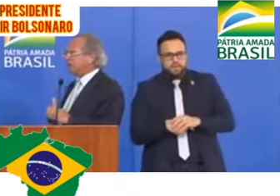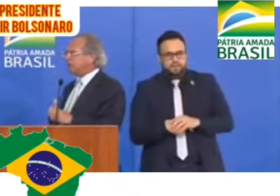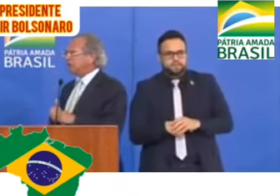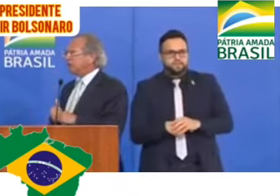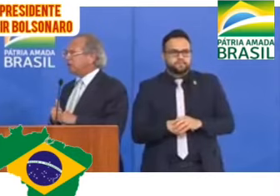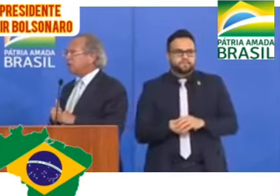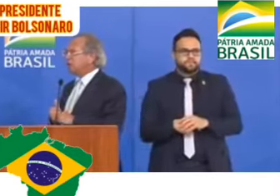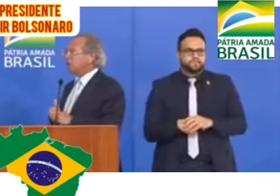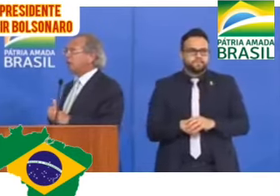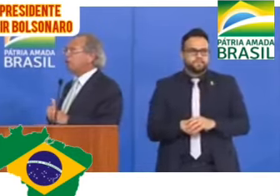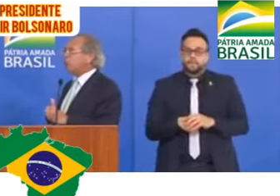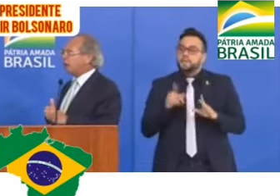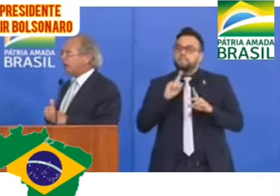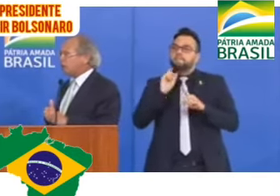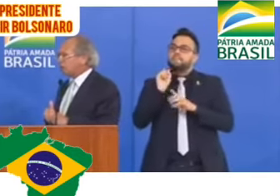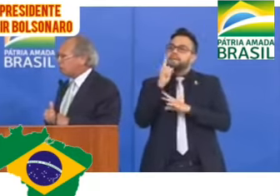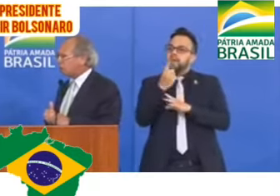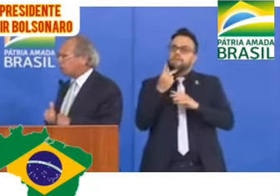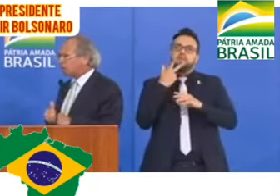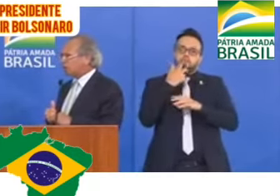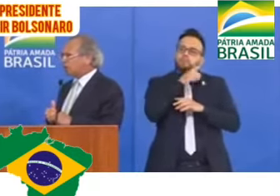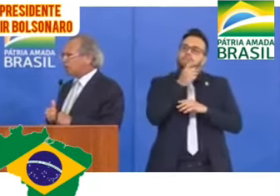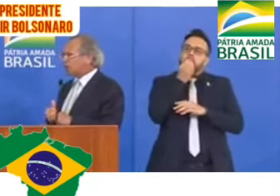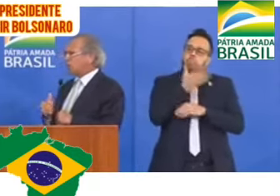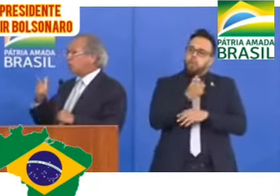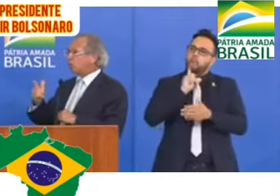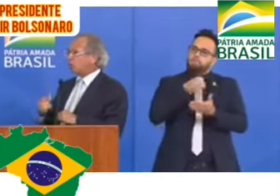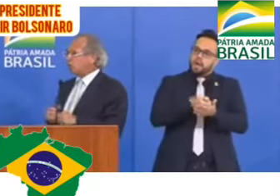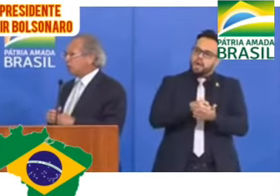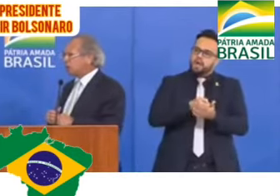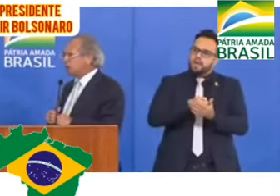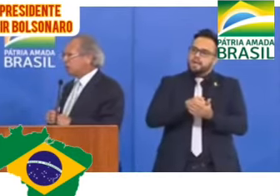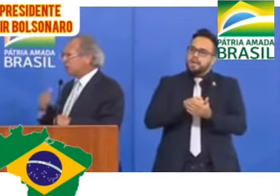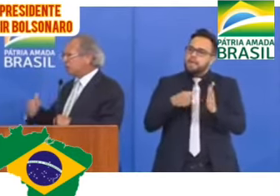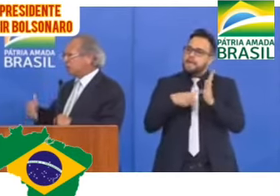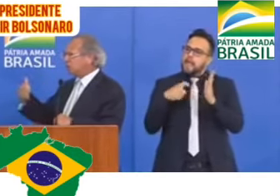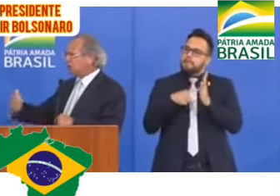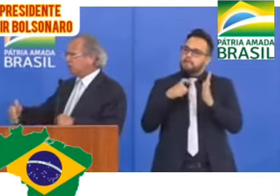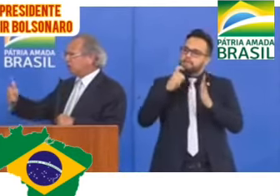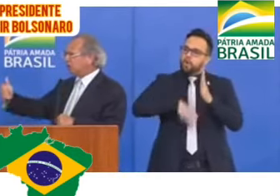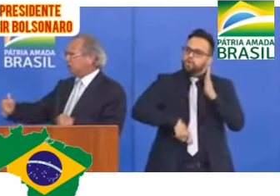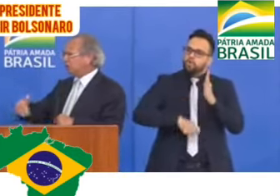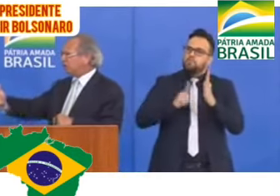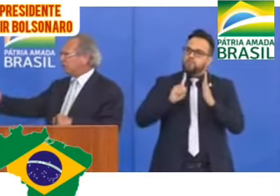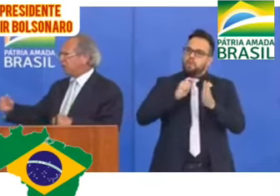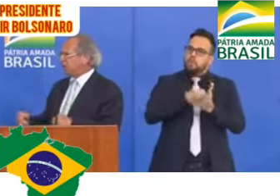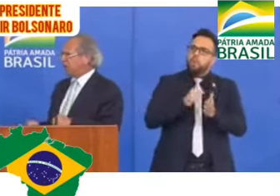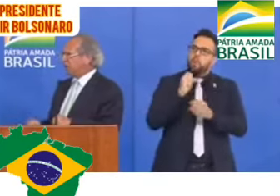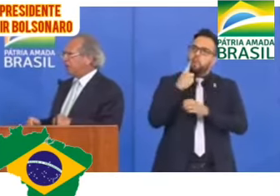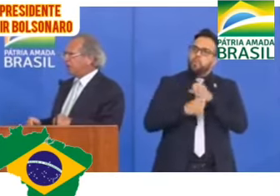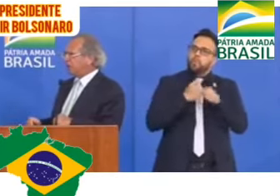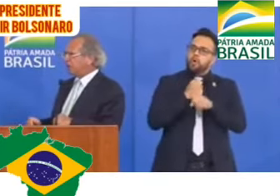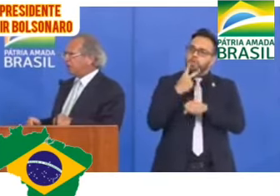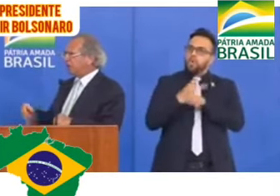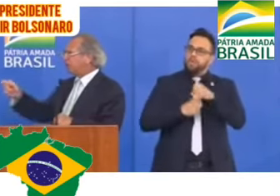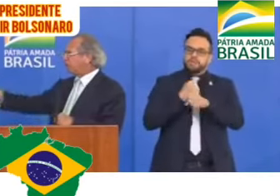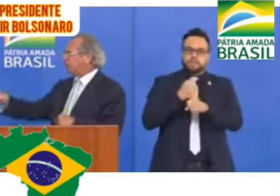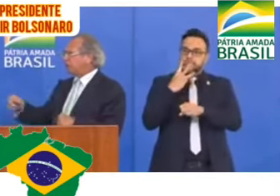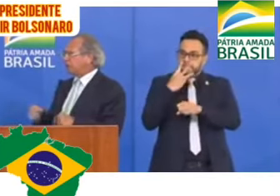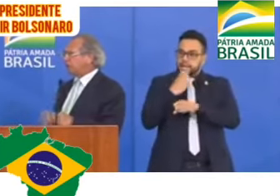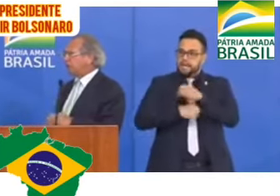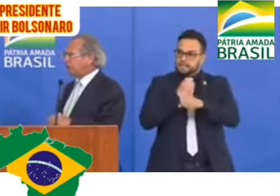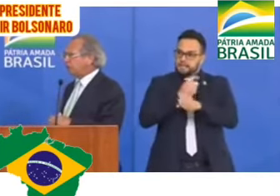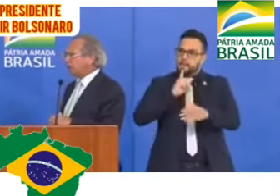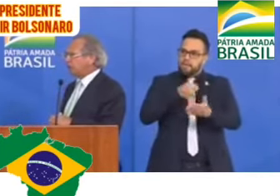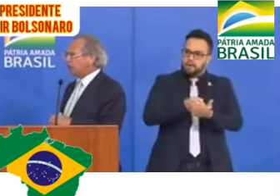vez ela está ligando e dizendo o seguinte: olha, você é um bom pagador de impostos. Você pagou o simples, 1 ano, 2 anos, 3 anos, sempre pagou. Nós estamos